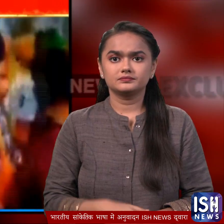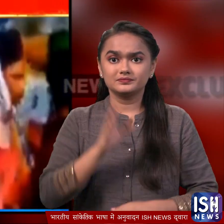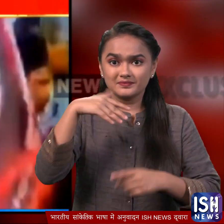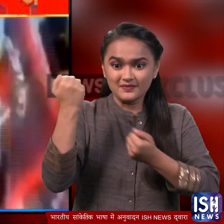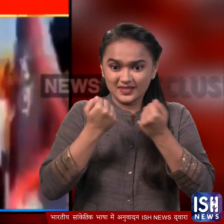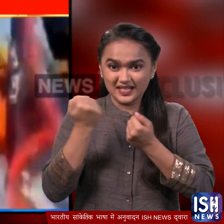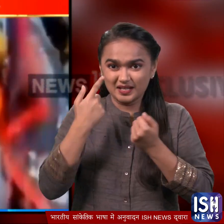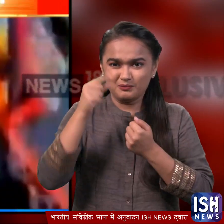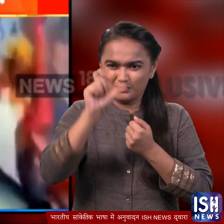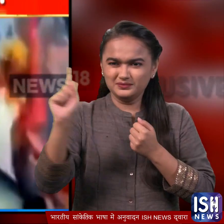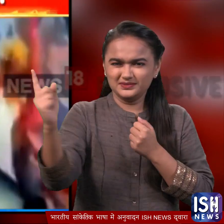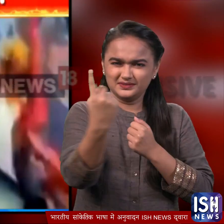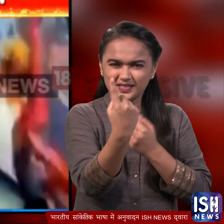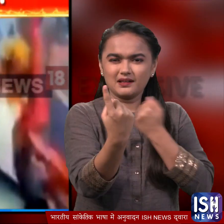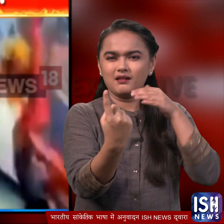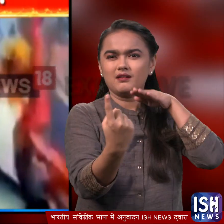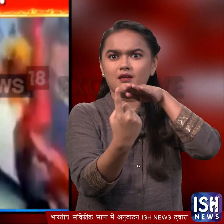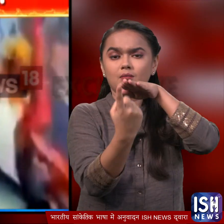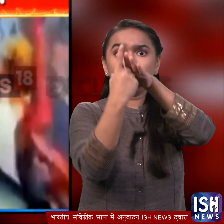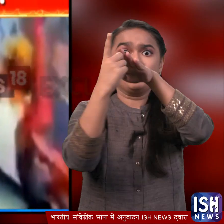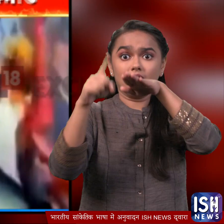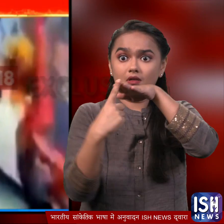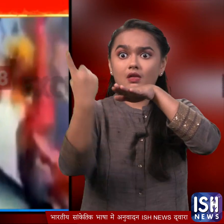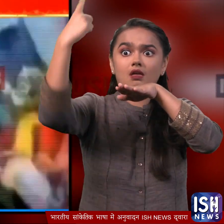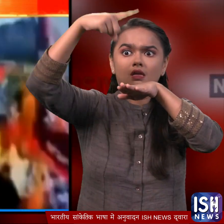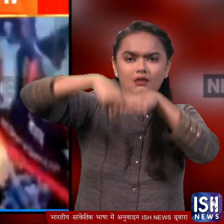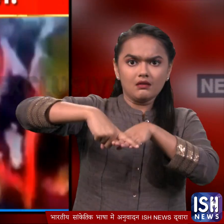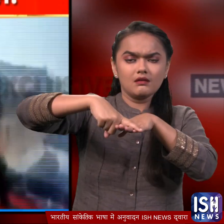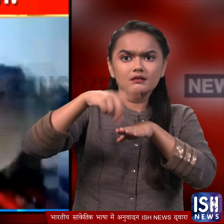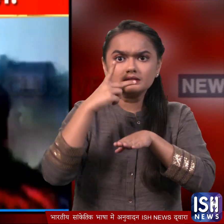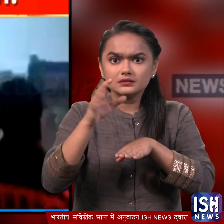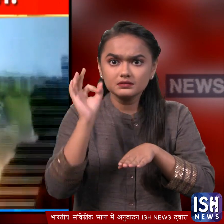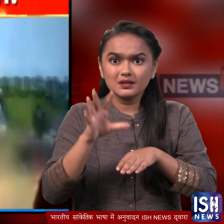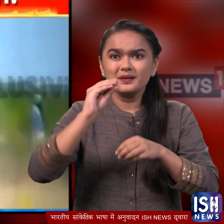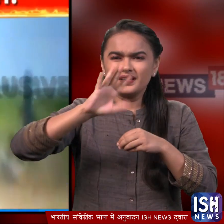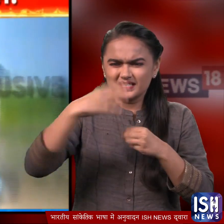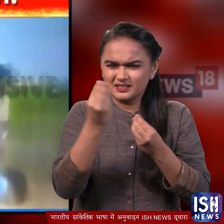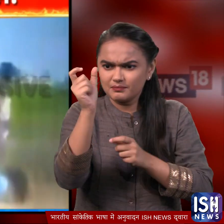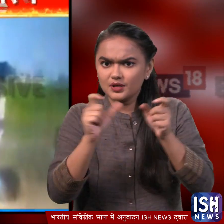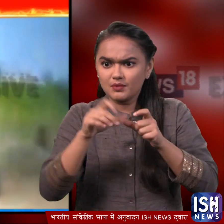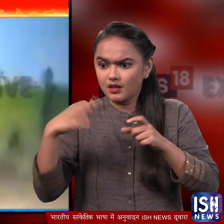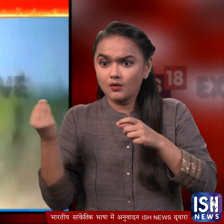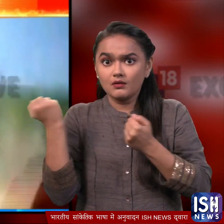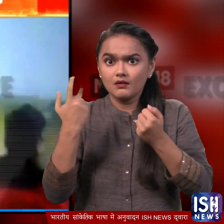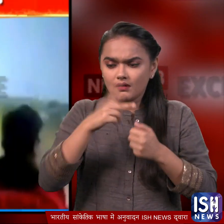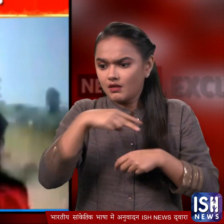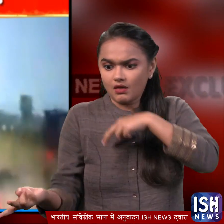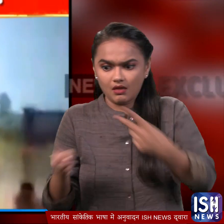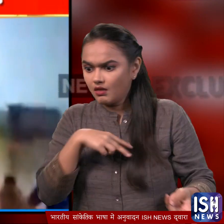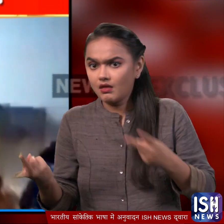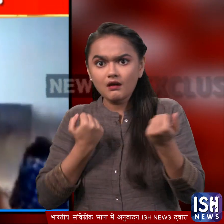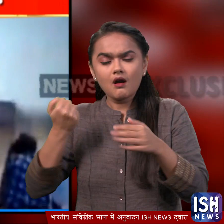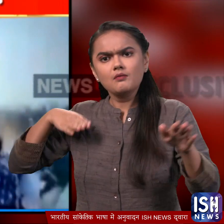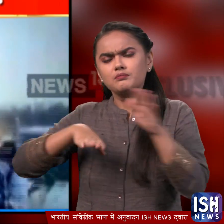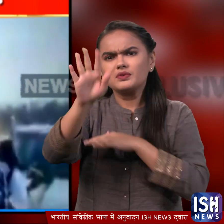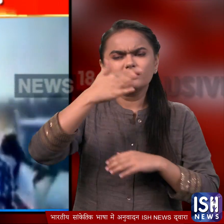गाड़ी के आगे आया एक शख्स तो टक्कर की वजह से उछलकर उसके आगे के हिस्से पर गिर पड़ा, जबकि कुछ लोग सड़क किनारे जमीन पर तड़पते नजर आए। ये